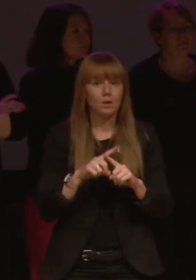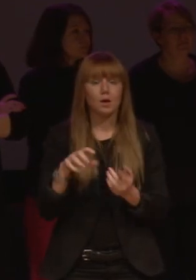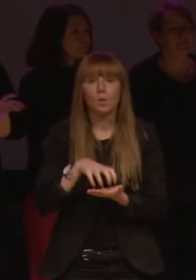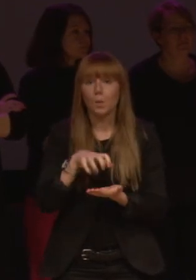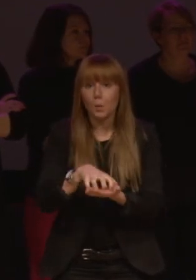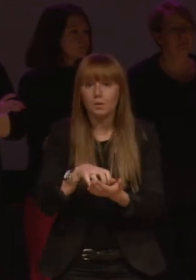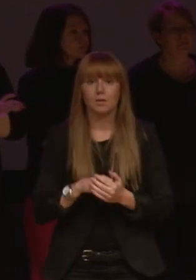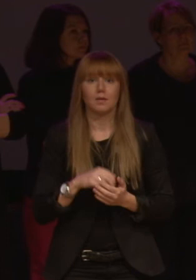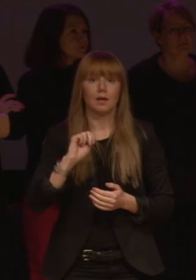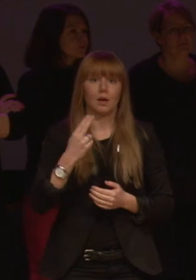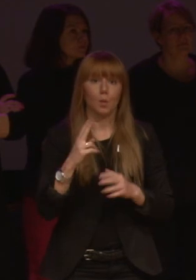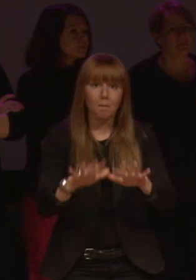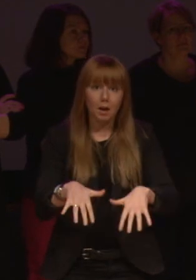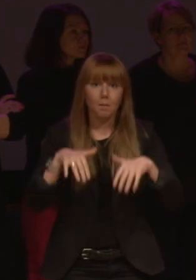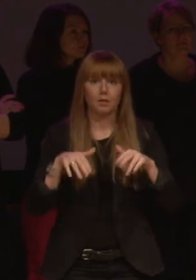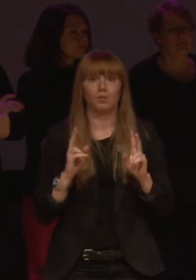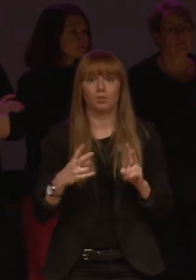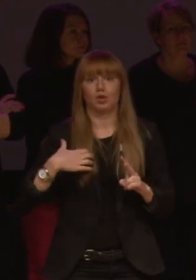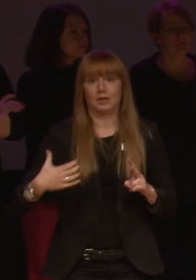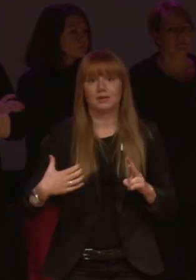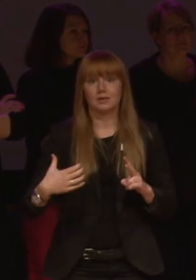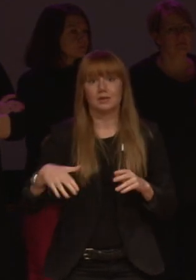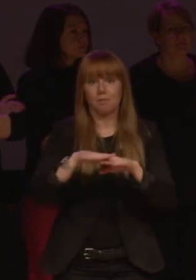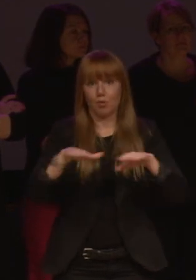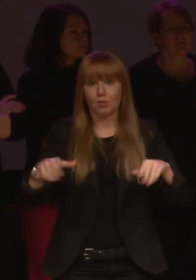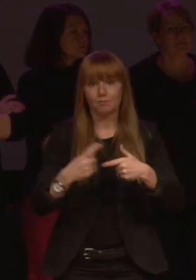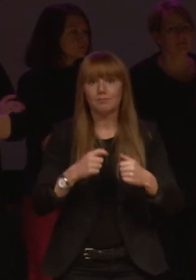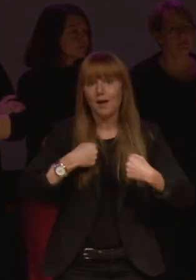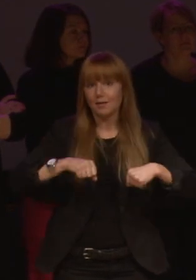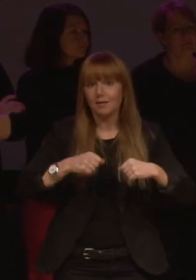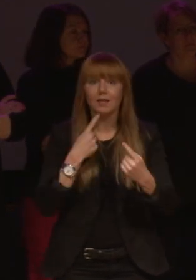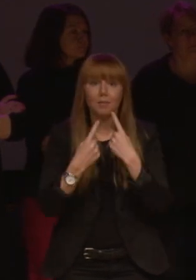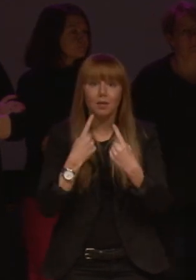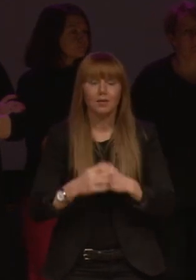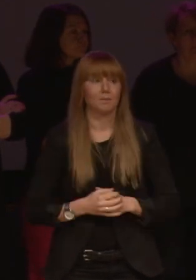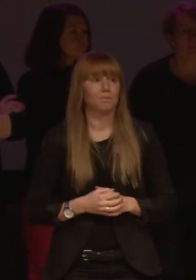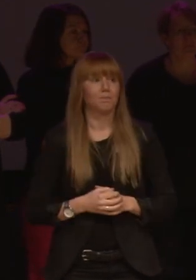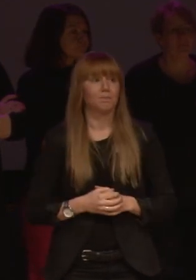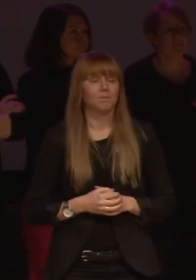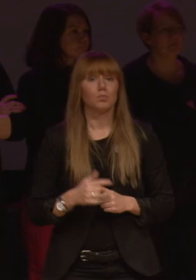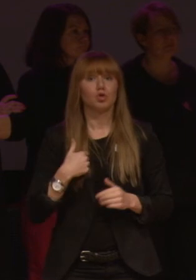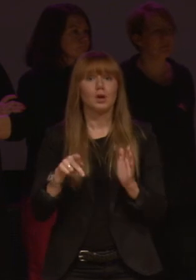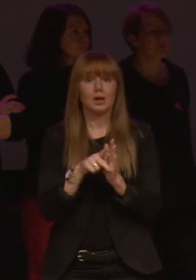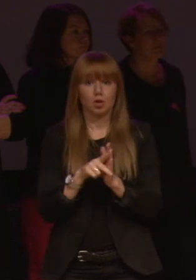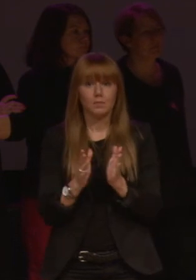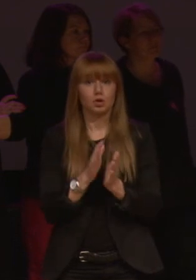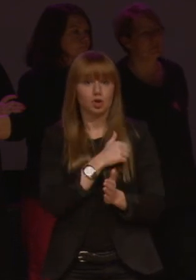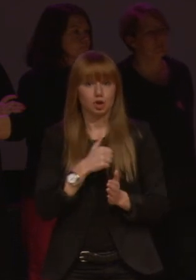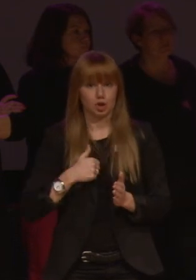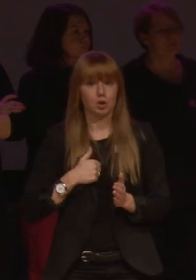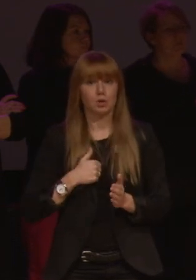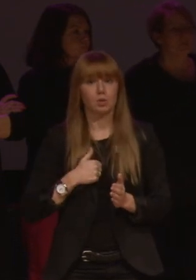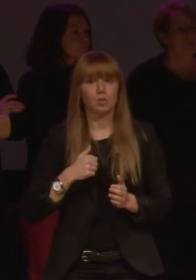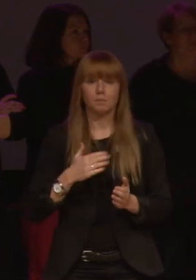kommuner, i EU-parlamentet och även på riksplanet i den aktiva debatten. Och jag kandiderar till styrelsen med siktet